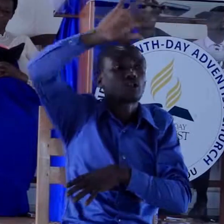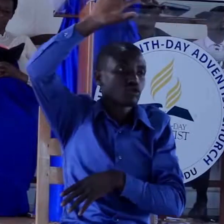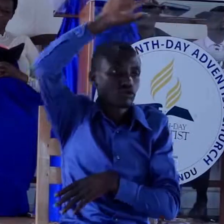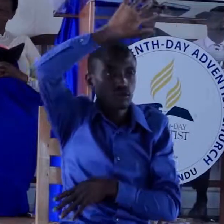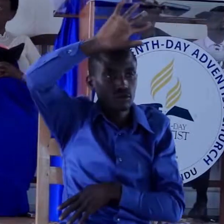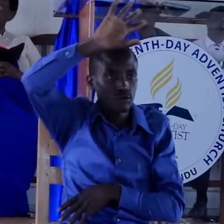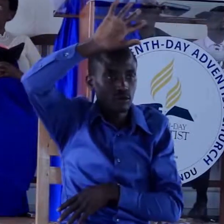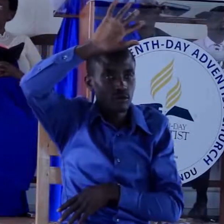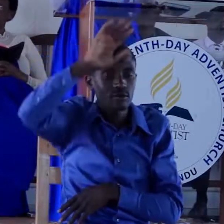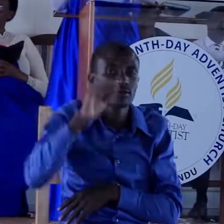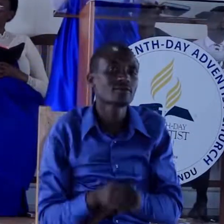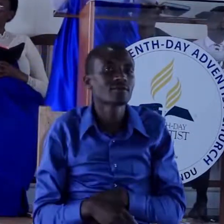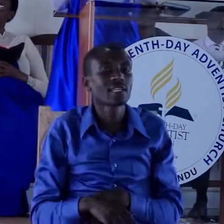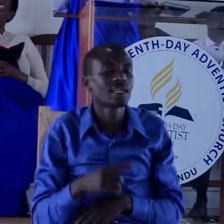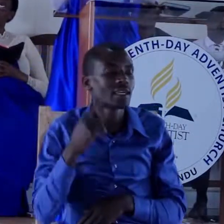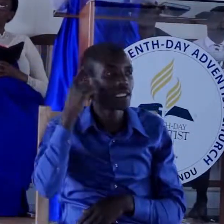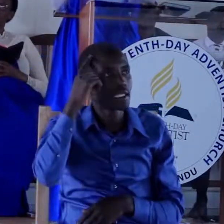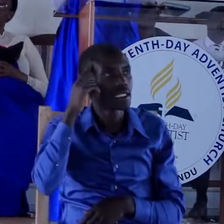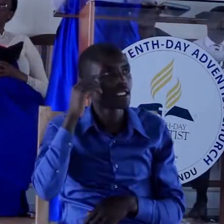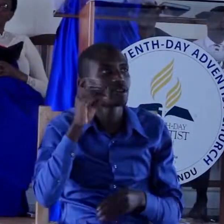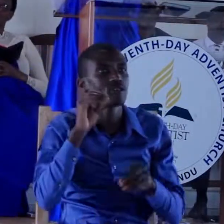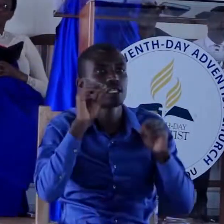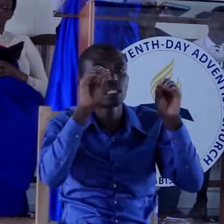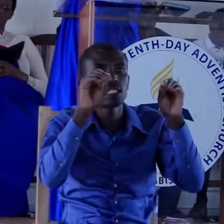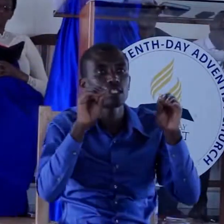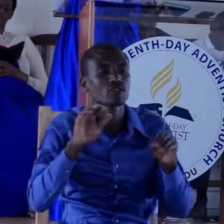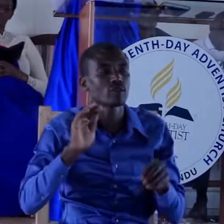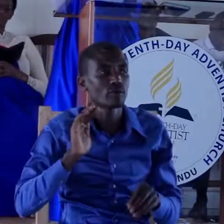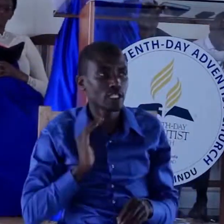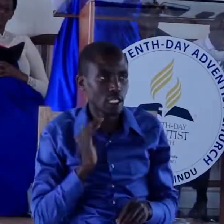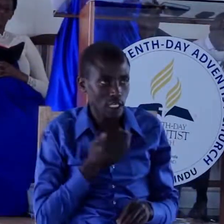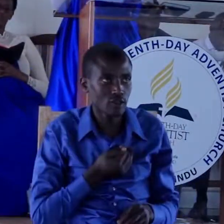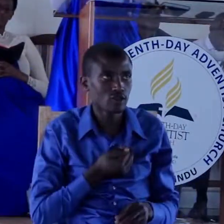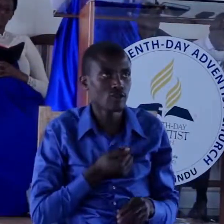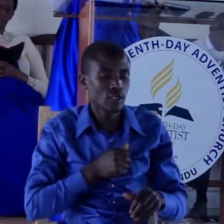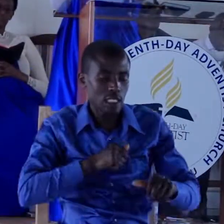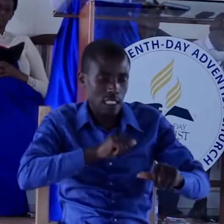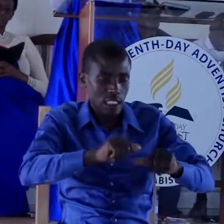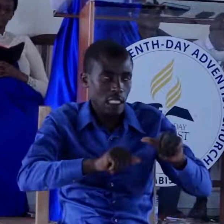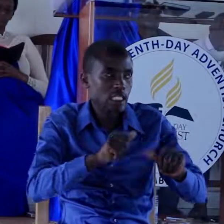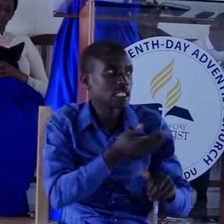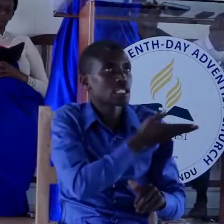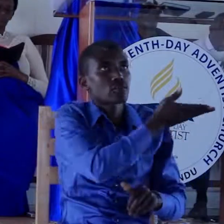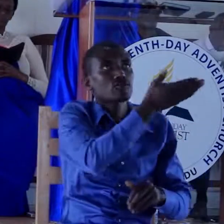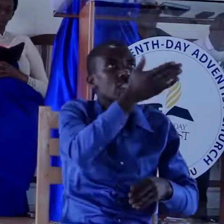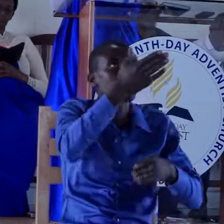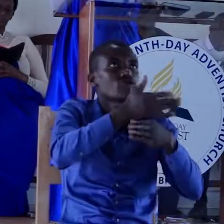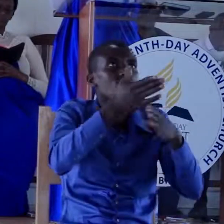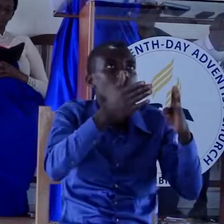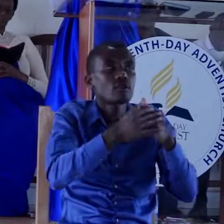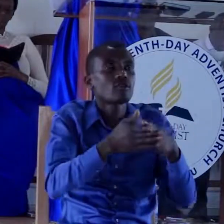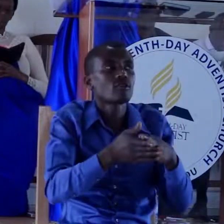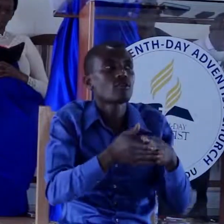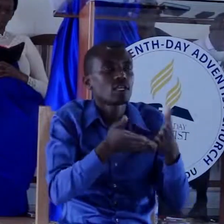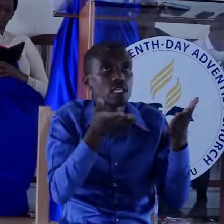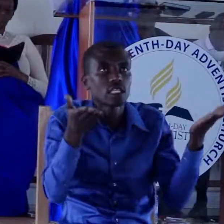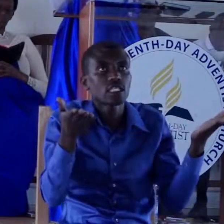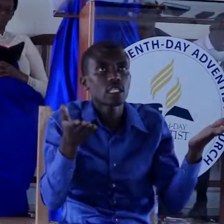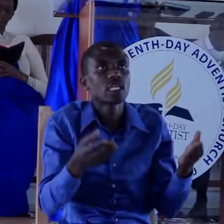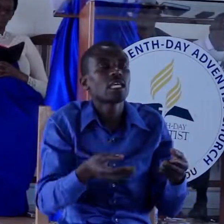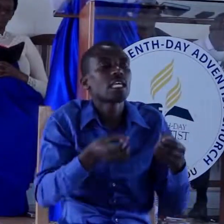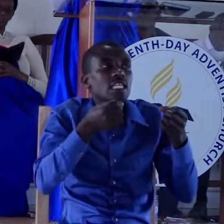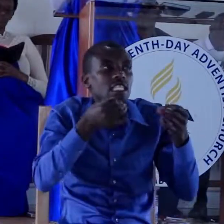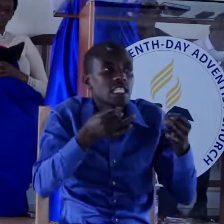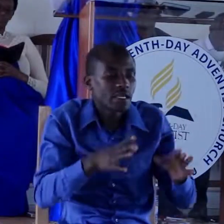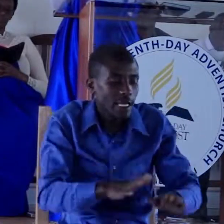igisenge ngira ngo rero isomo ryacu rirubakira kuri iyi nyubako turimo iratubaza ngo niba